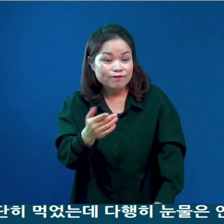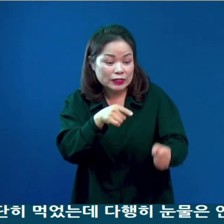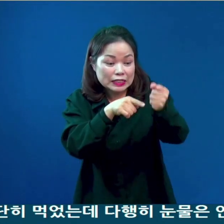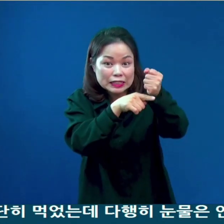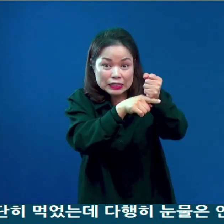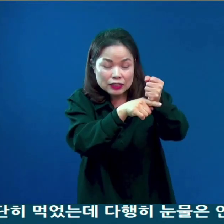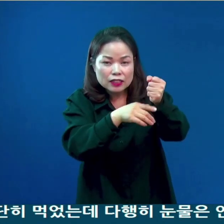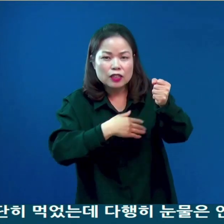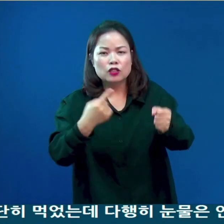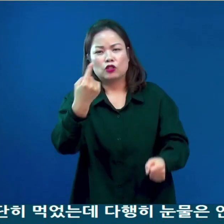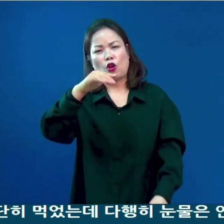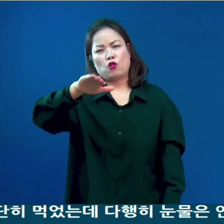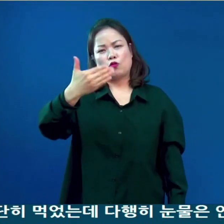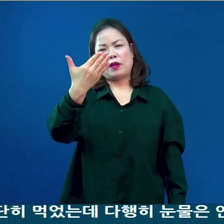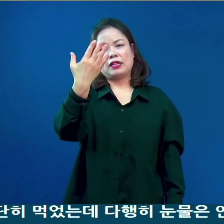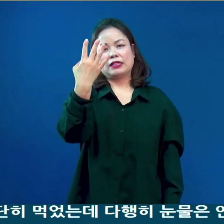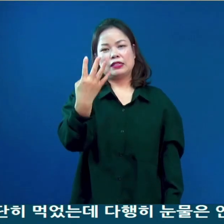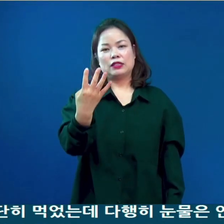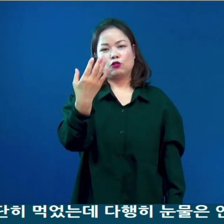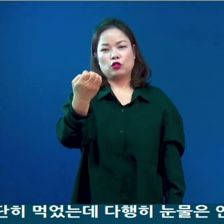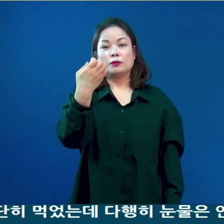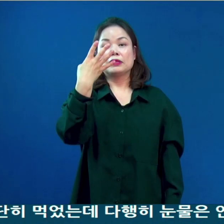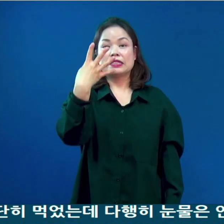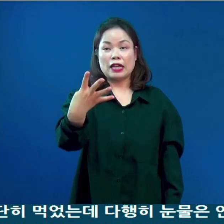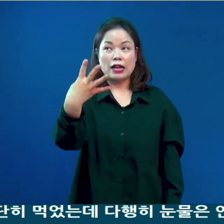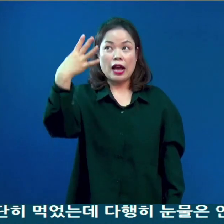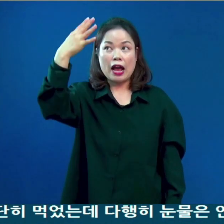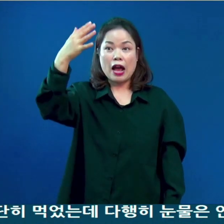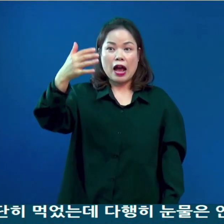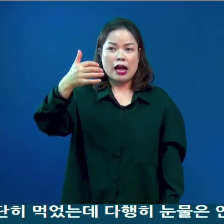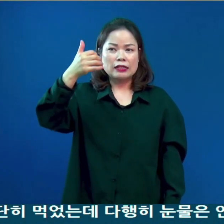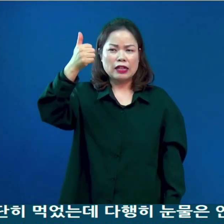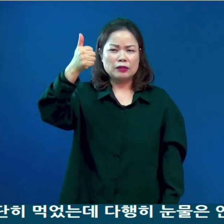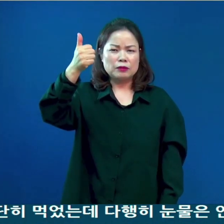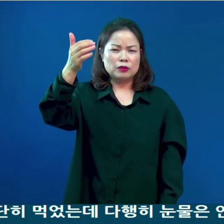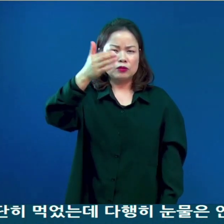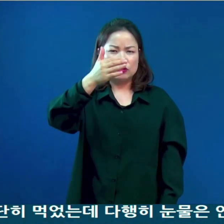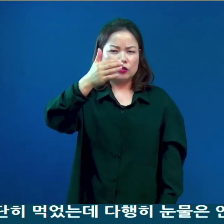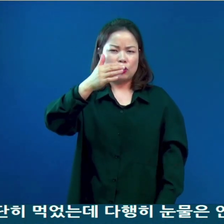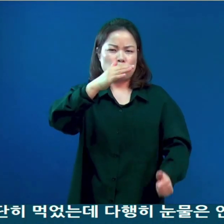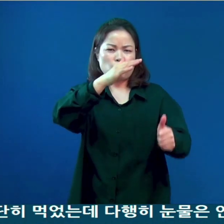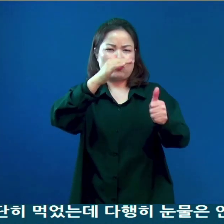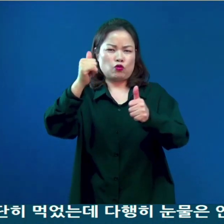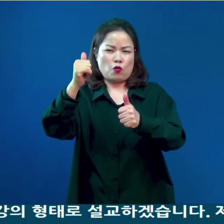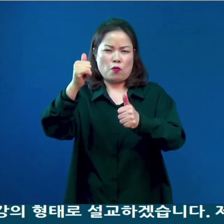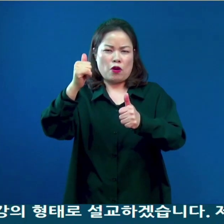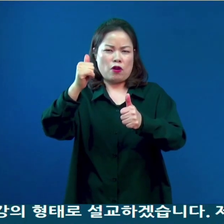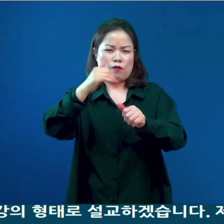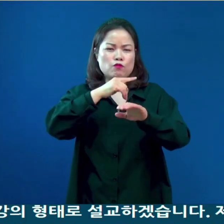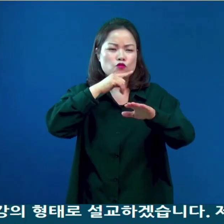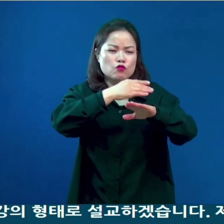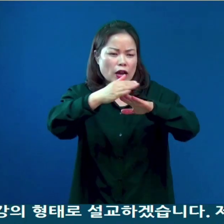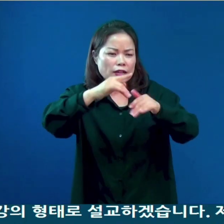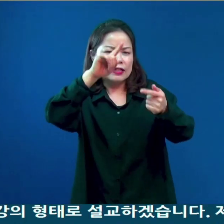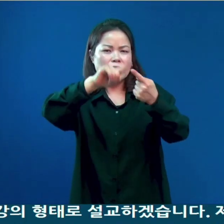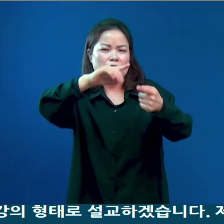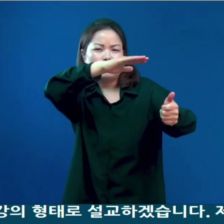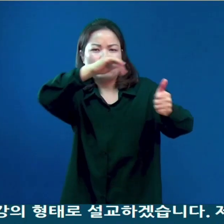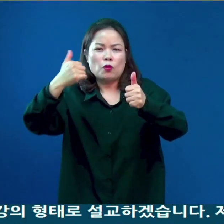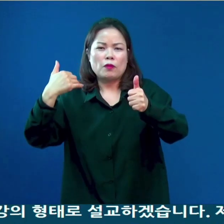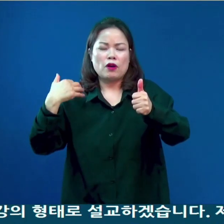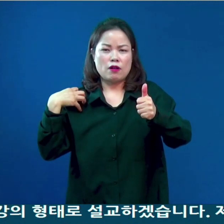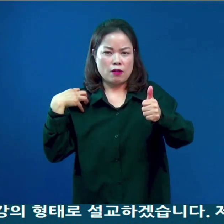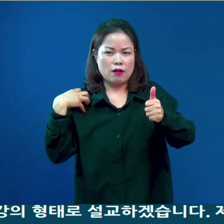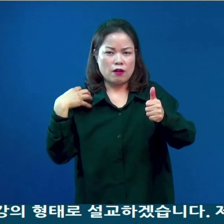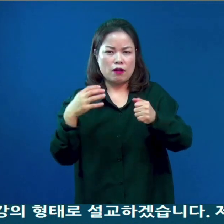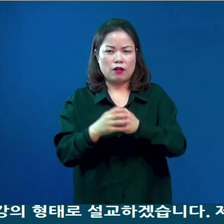제가 1994년에 하나님으로부터 북한에 대한 소명을 받았습니다. 94년 6월